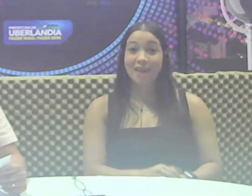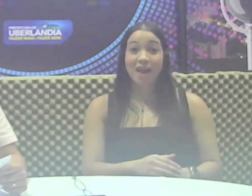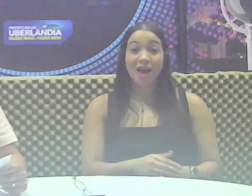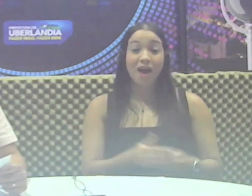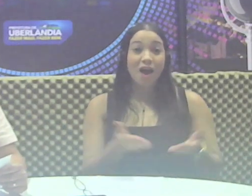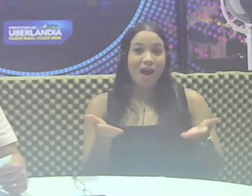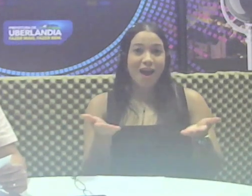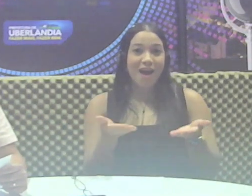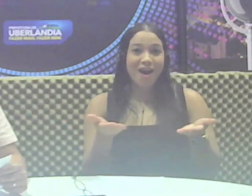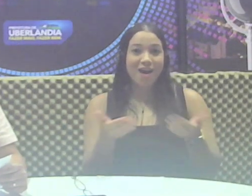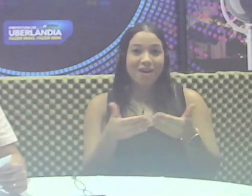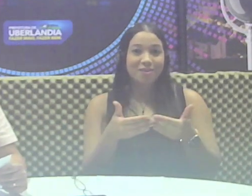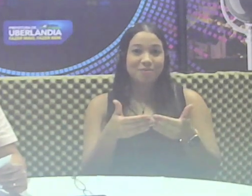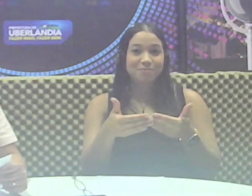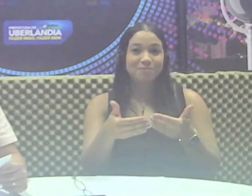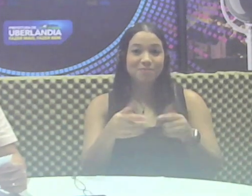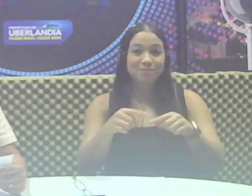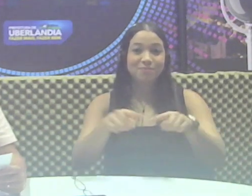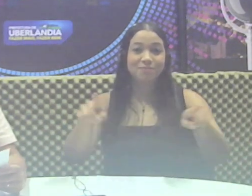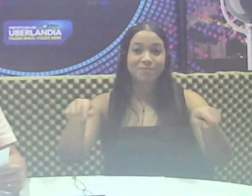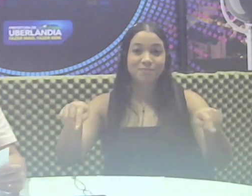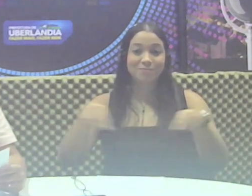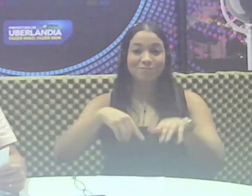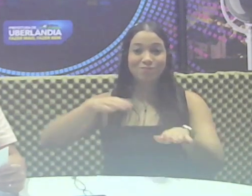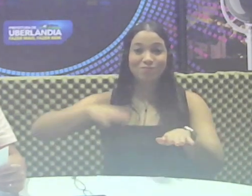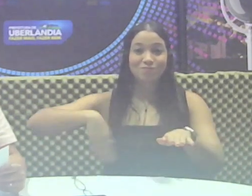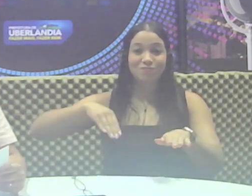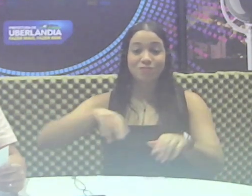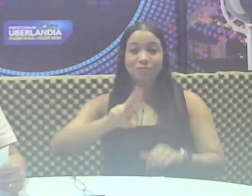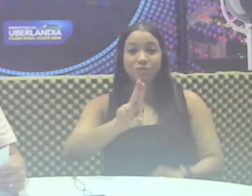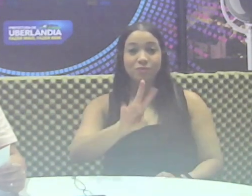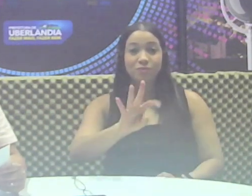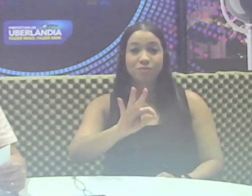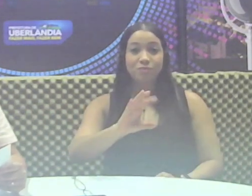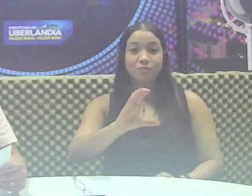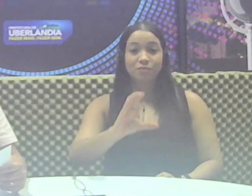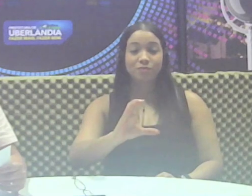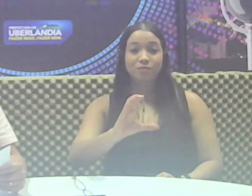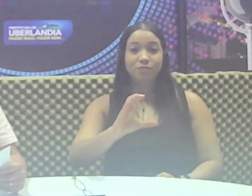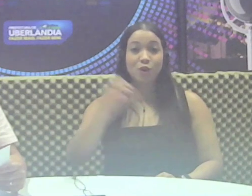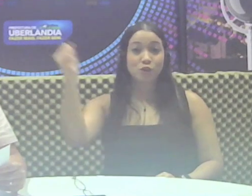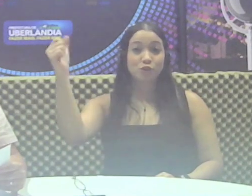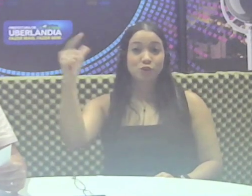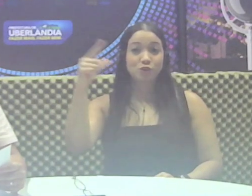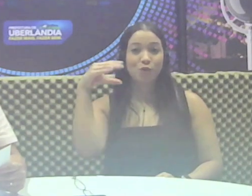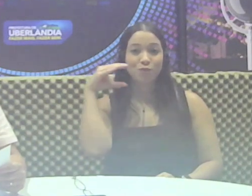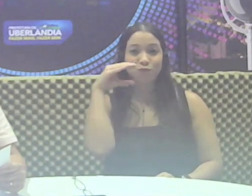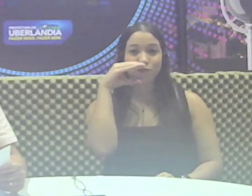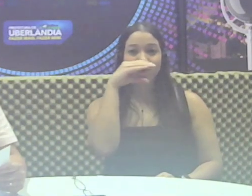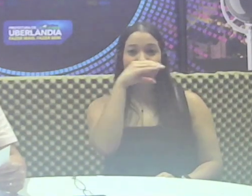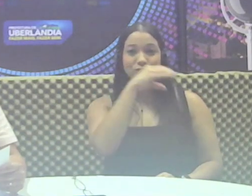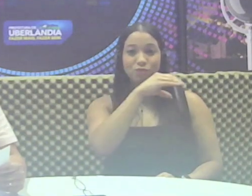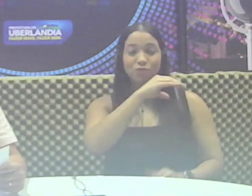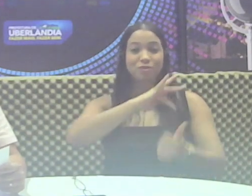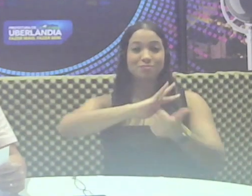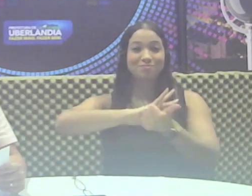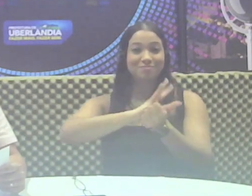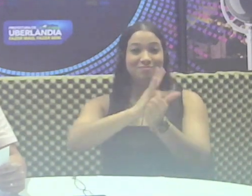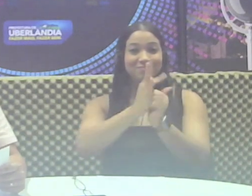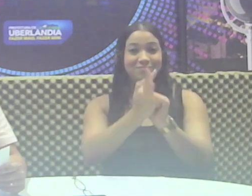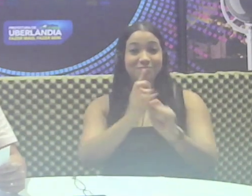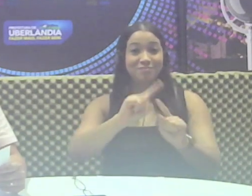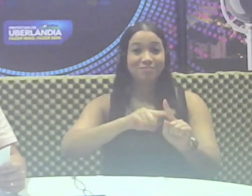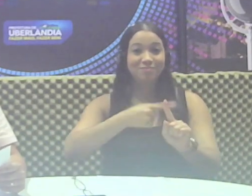Agora, a piscina olímpica do TC vai ter aquecimento solar. A Prefeitura de Uberlândia, por meio da Fundação Uberlandense